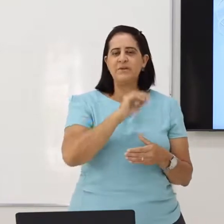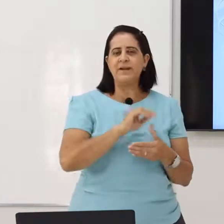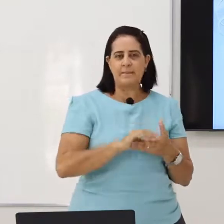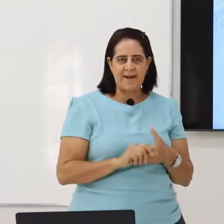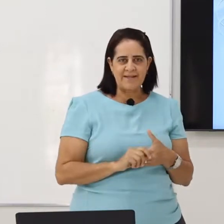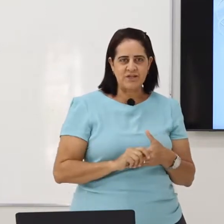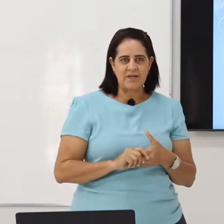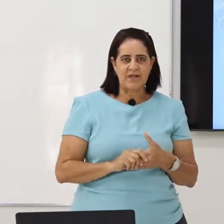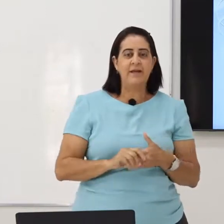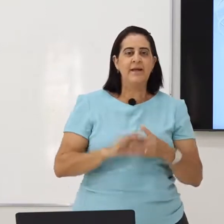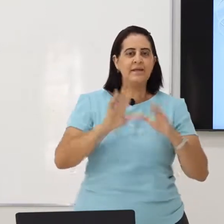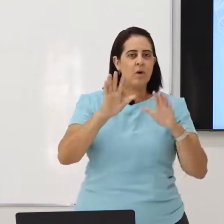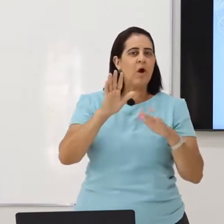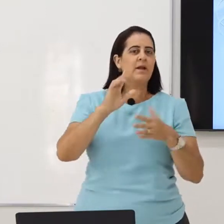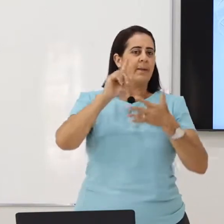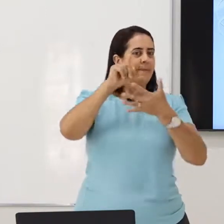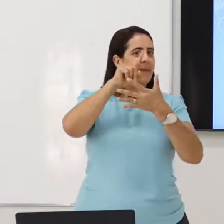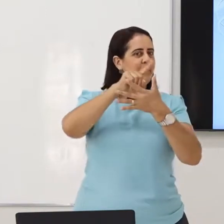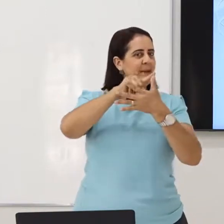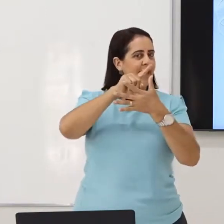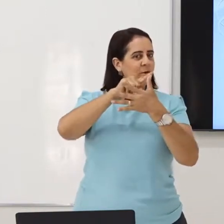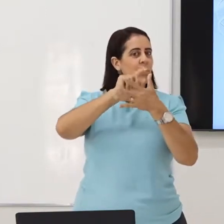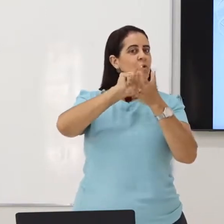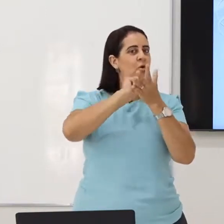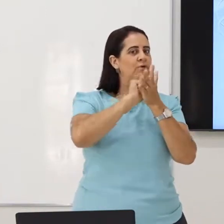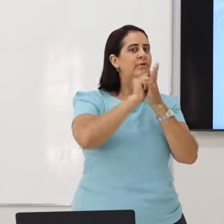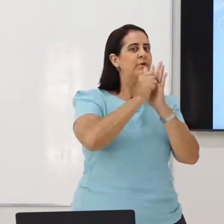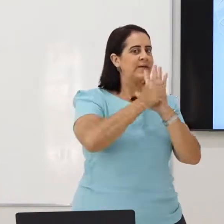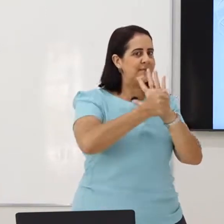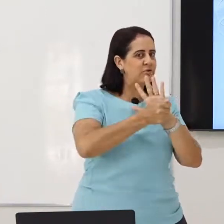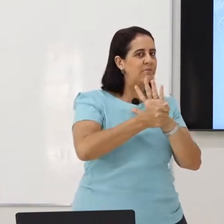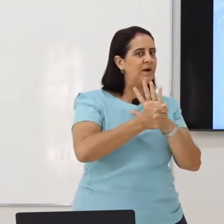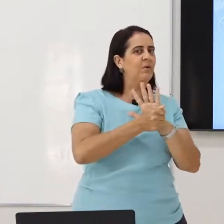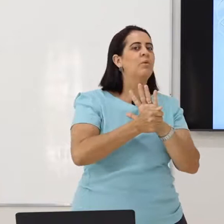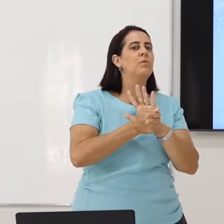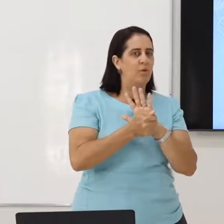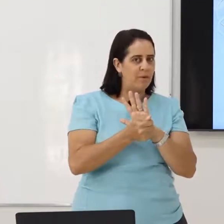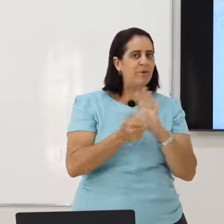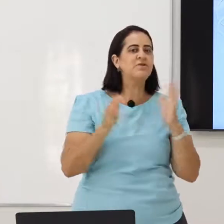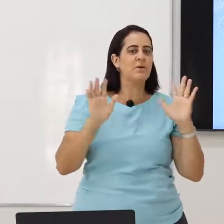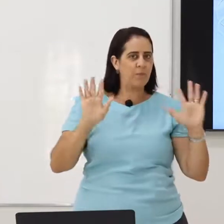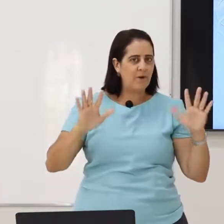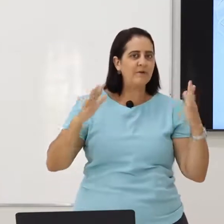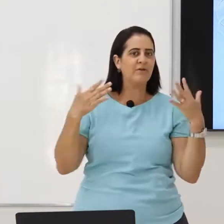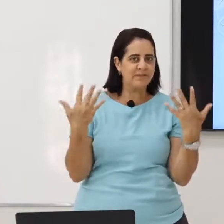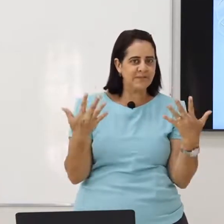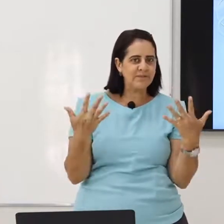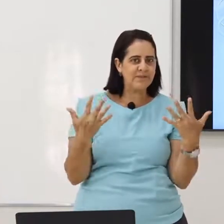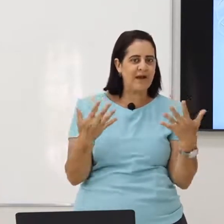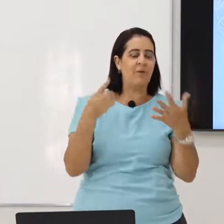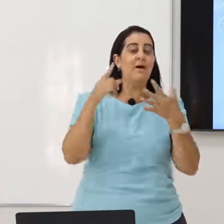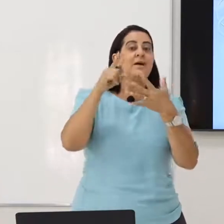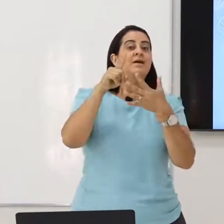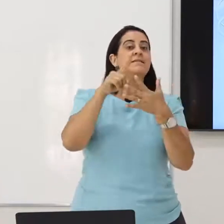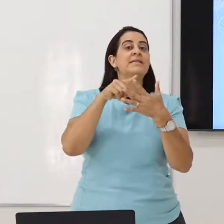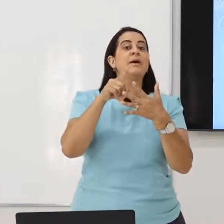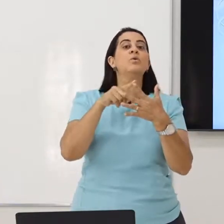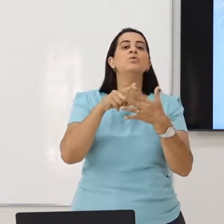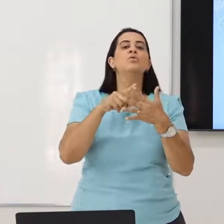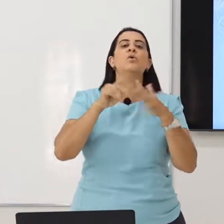na prática? Então, olha, primeiro, configuração de mão, como a mão se comporta ao fazer o sinal. Segundo,